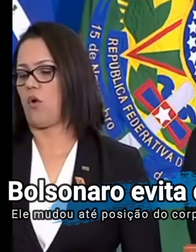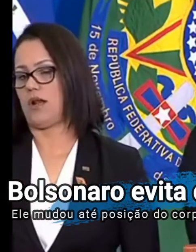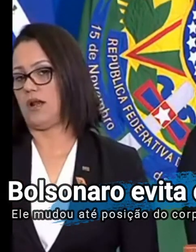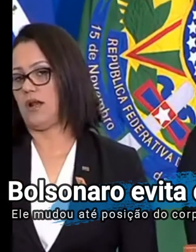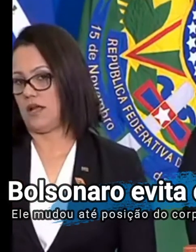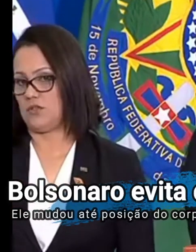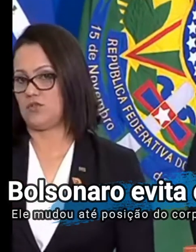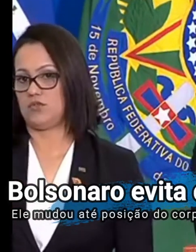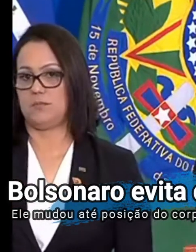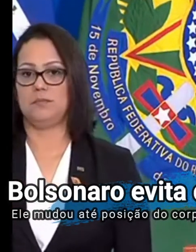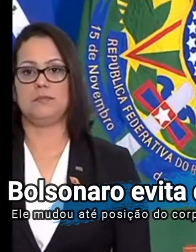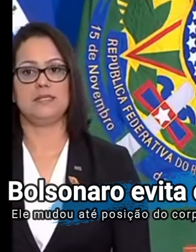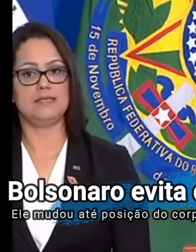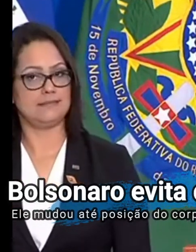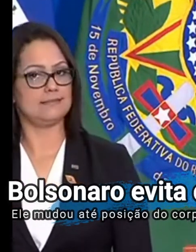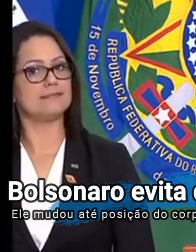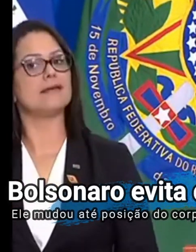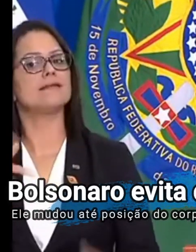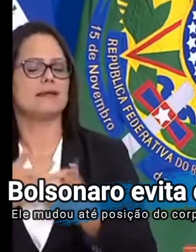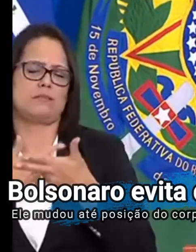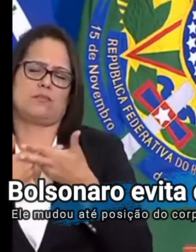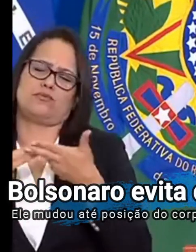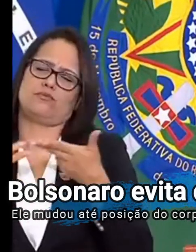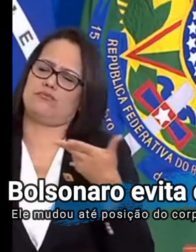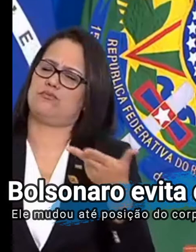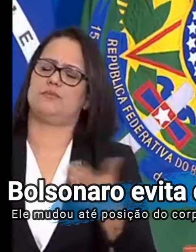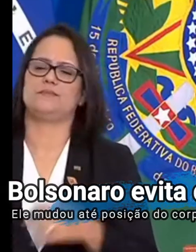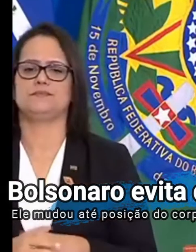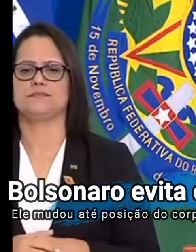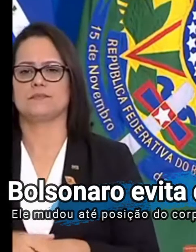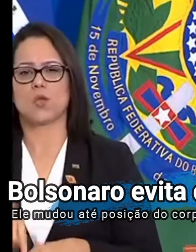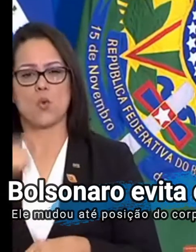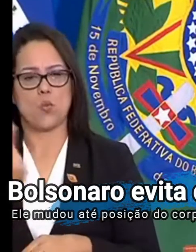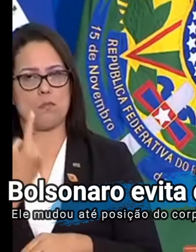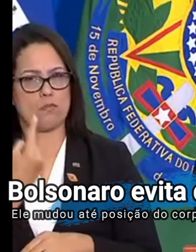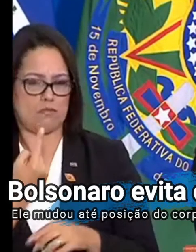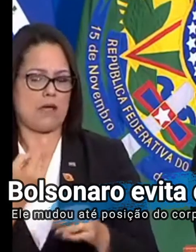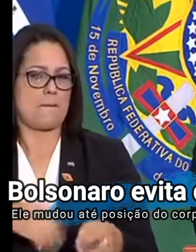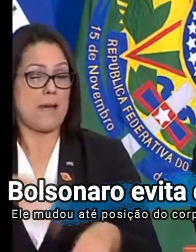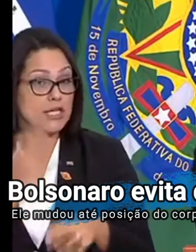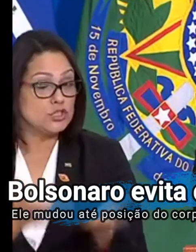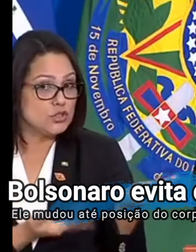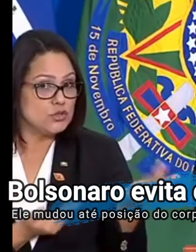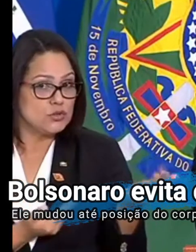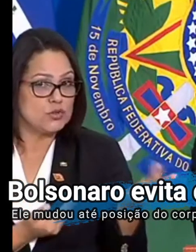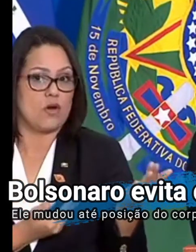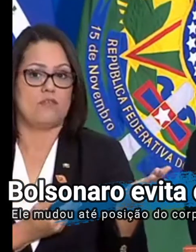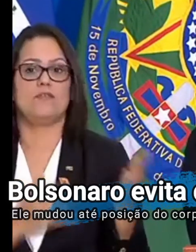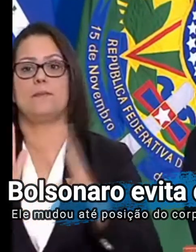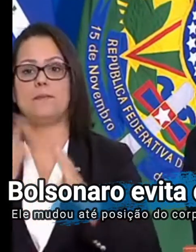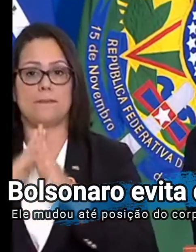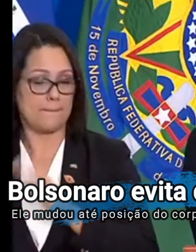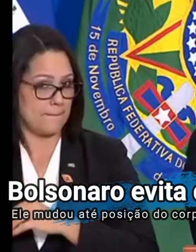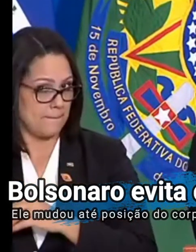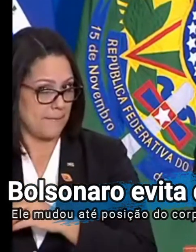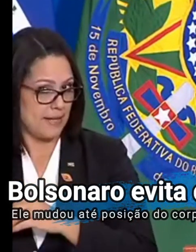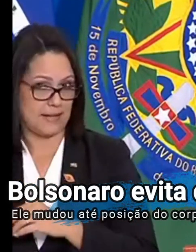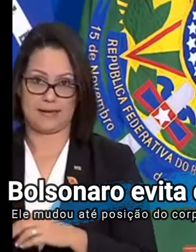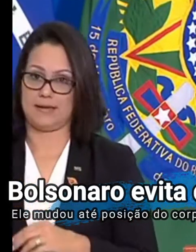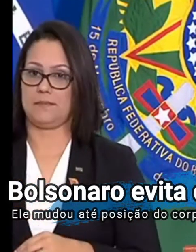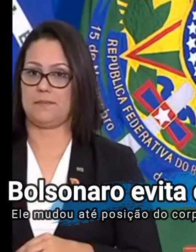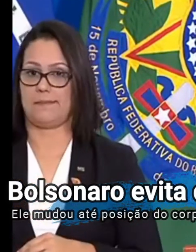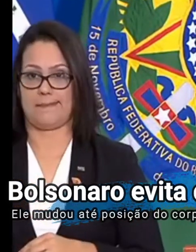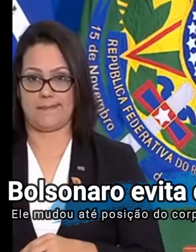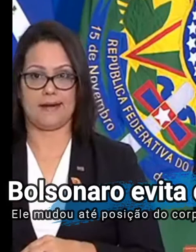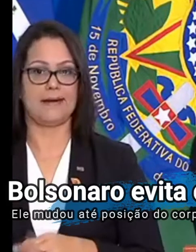13 no momento a mais jovem é de belém do pará e aqui está